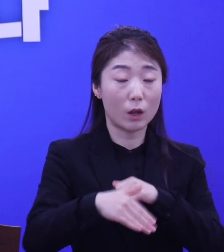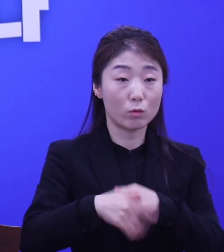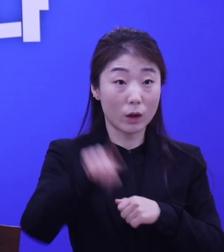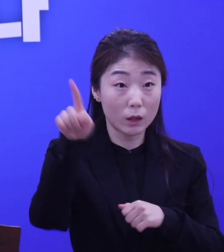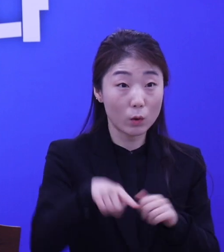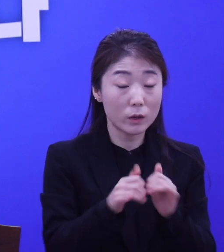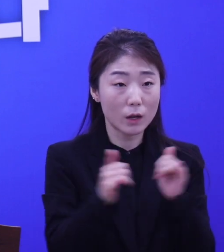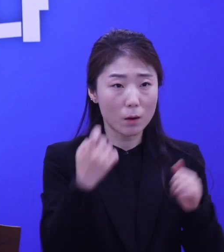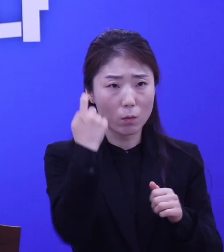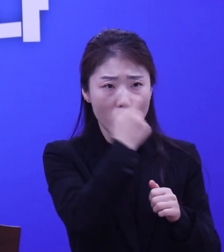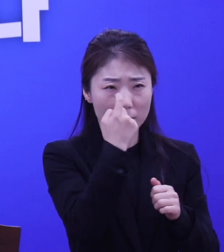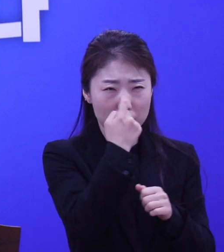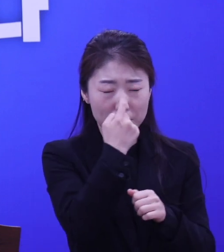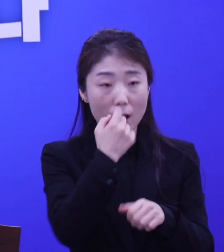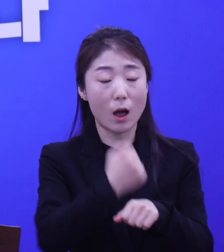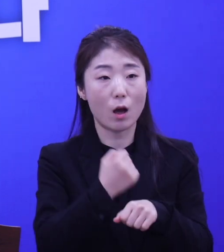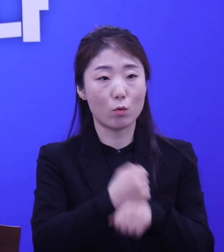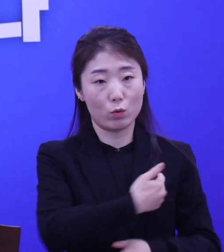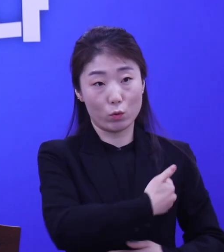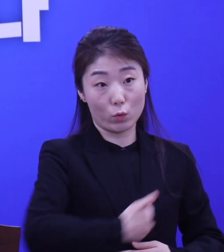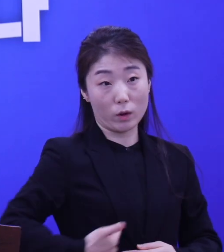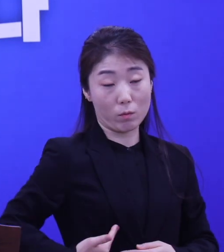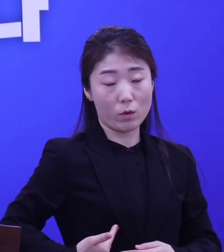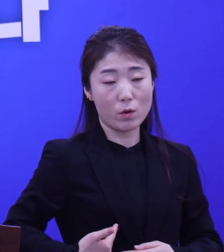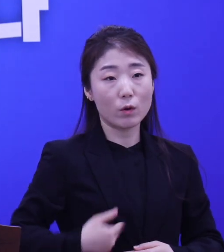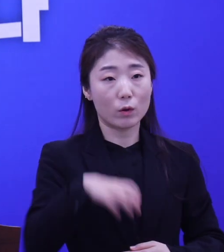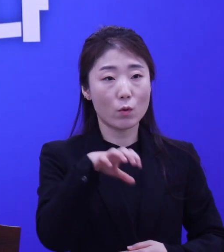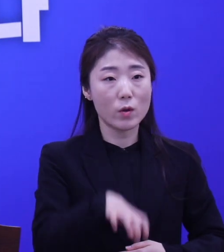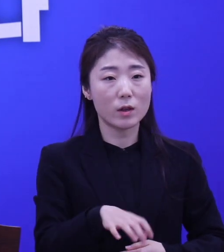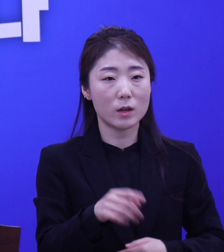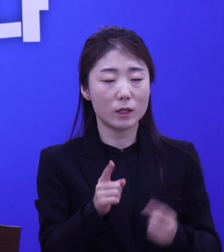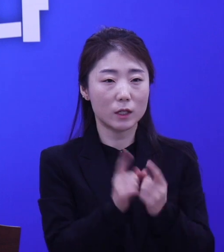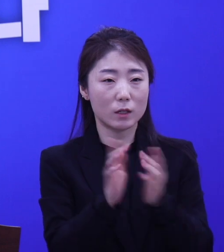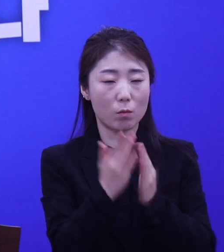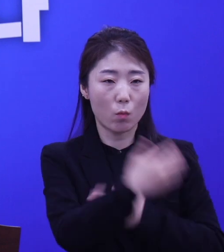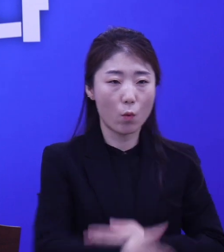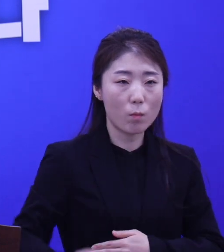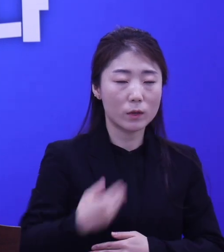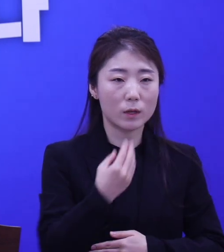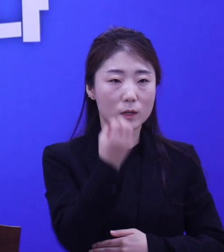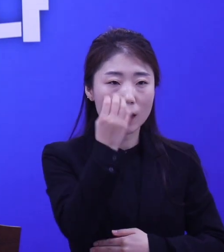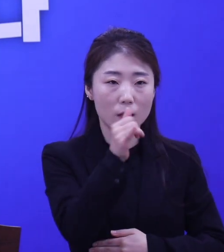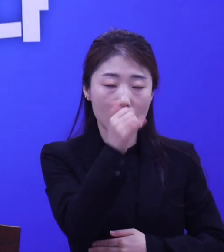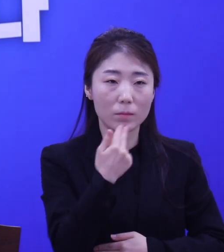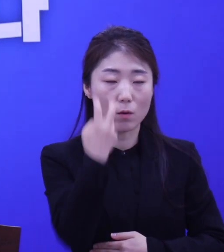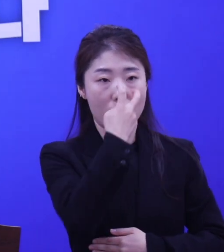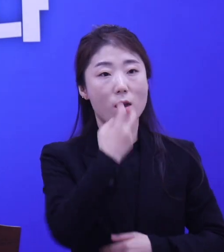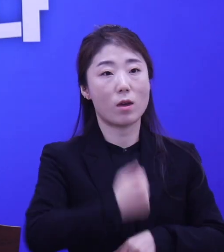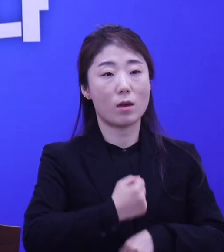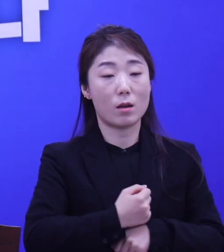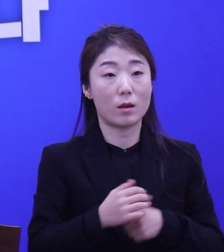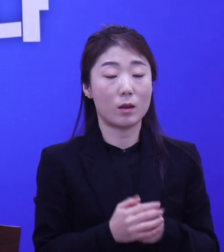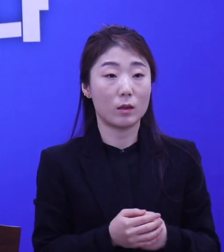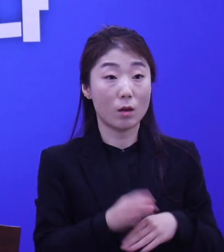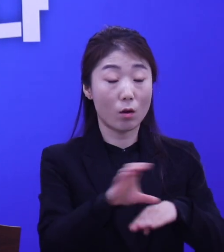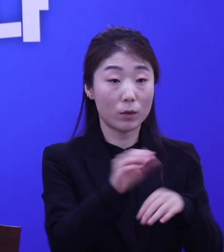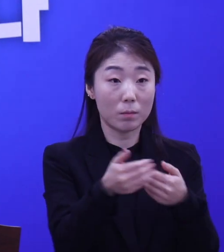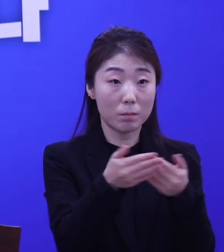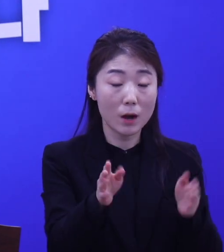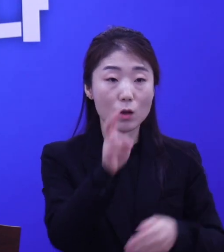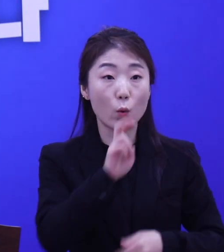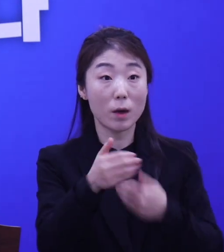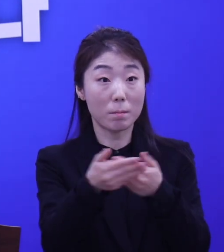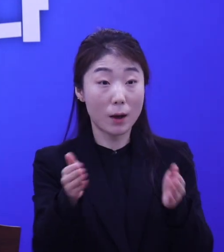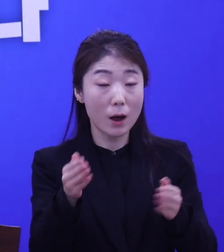확인하고 읍면동에서 직접 증상 유무를 확인하겠습니다. PC방과 노래방 등